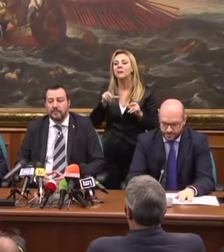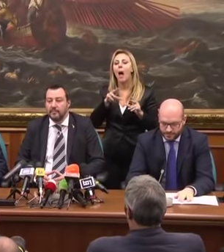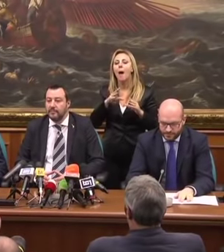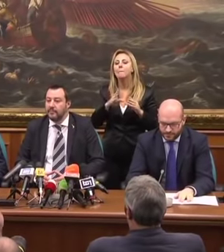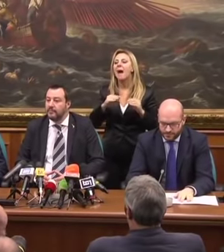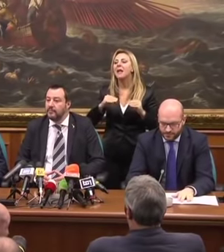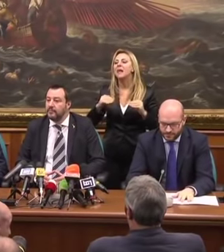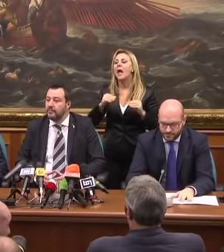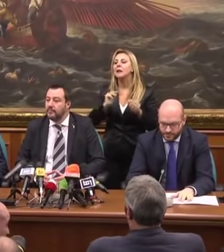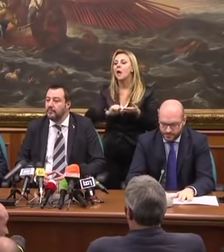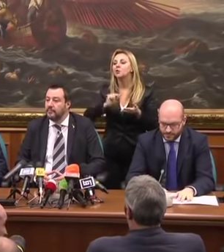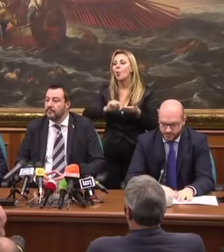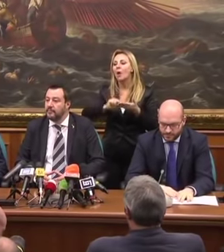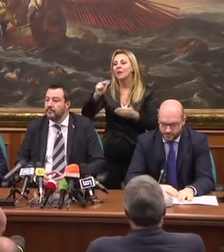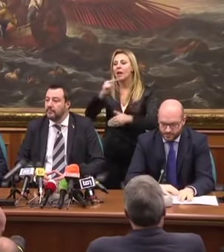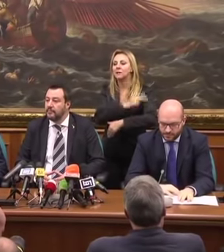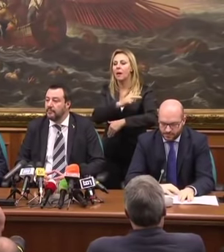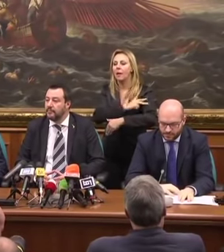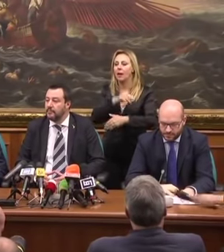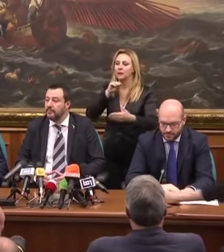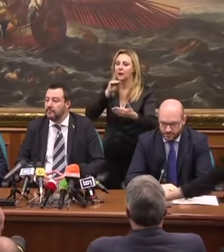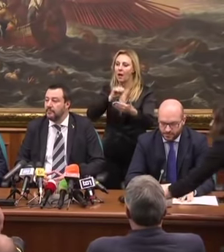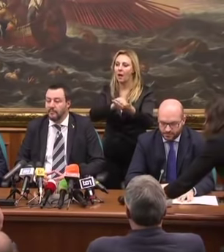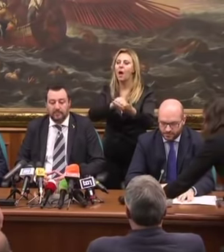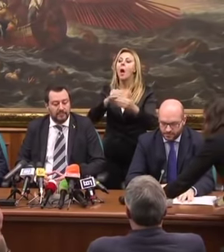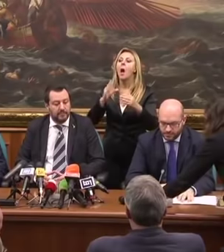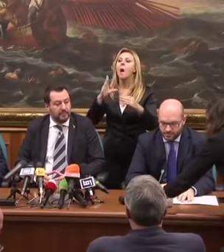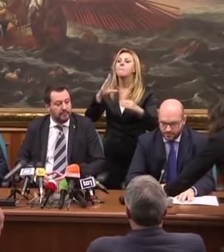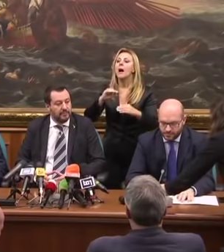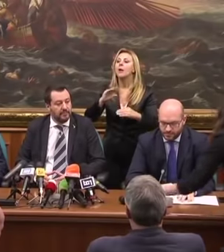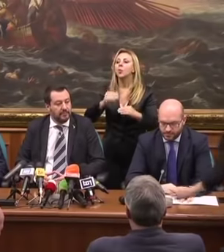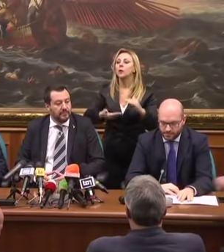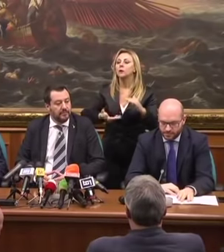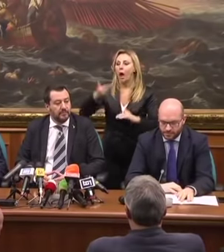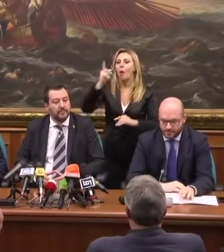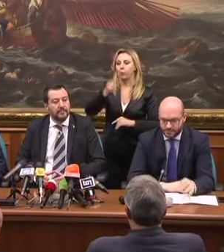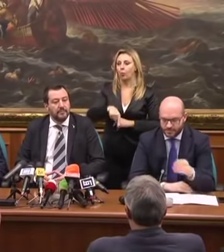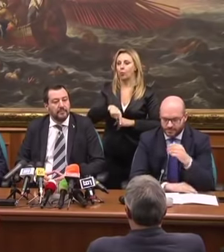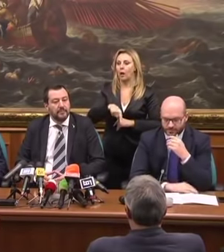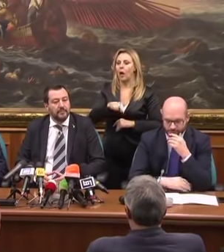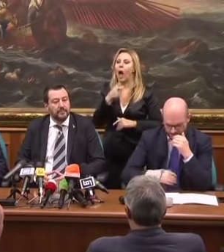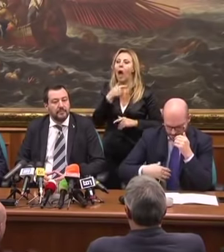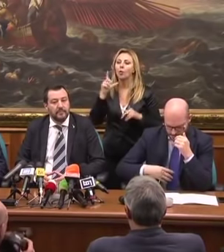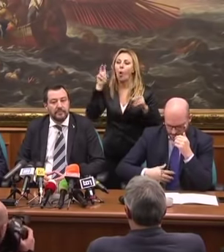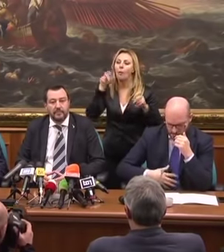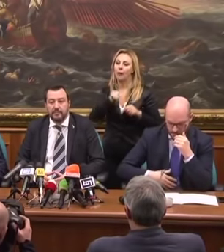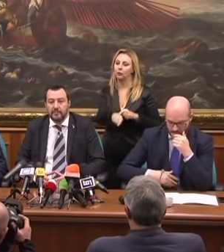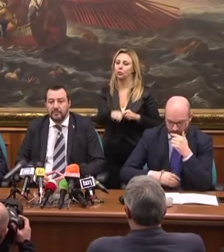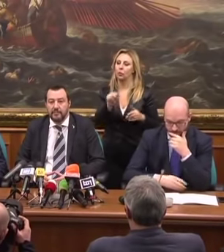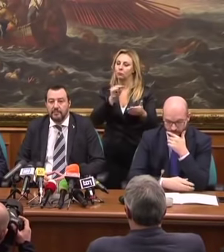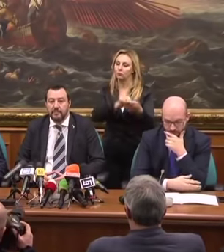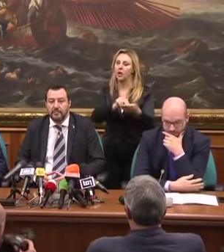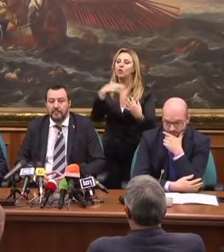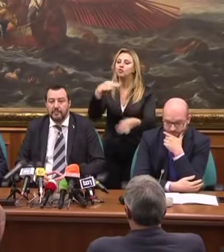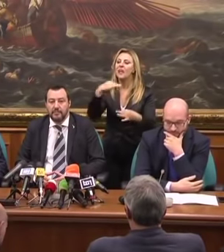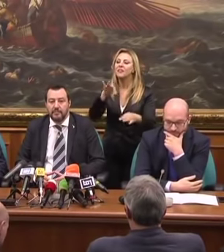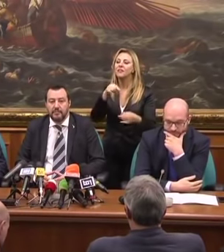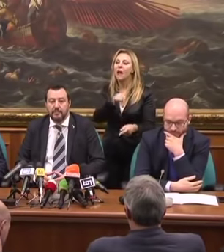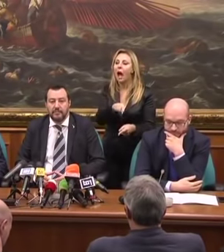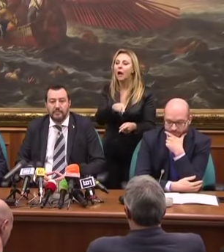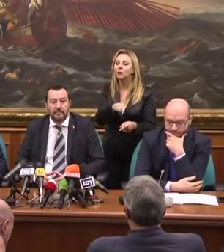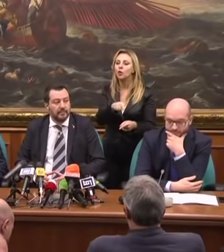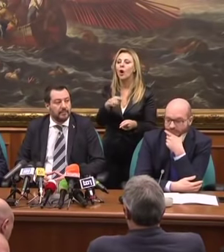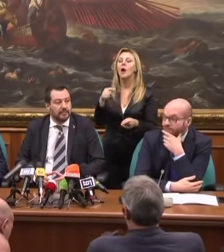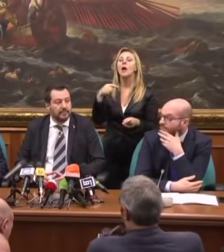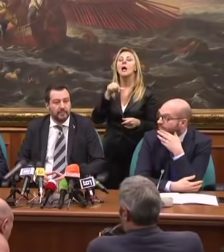in occasione dell'esame di terza media e di maturità. Avrà inoltre una valutazione con certificazione di competenze